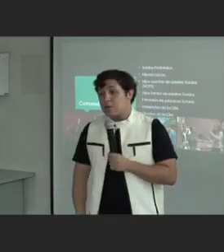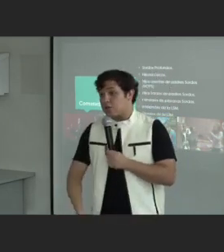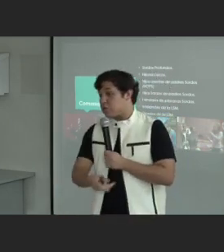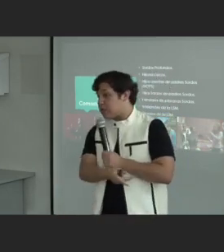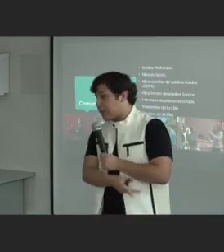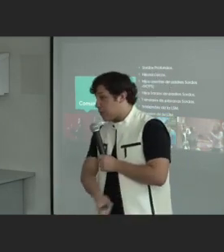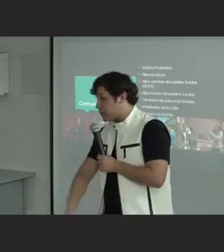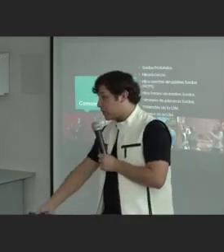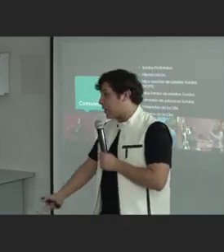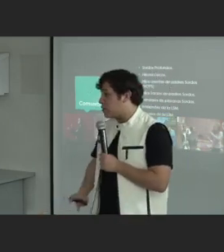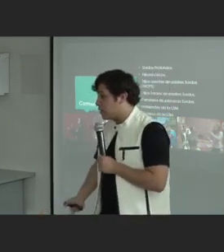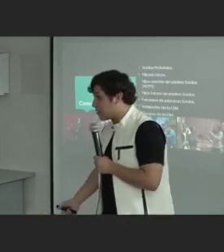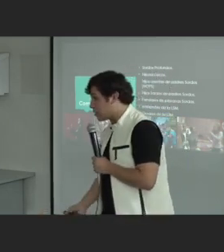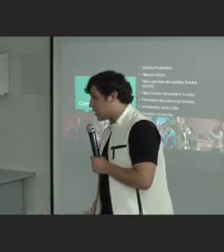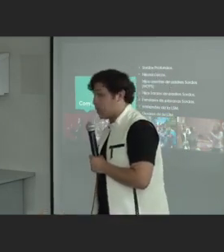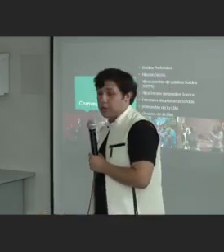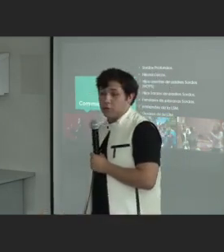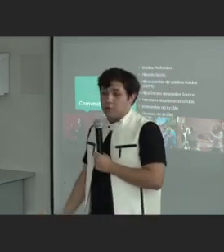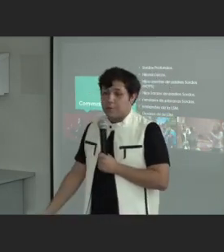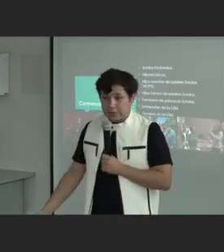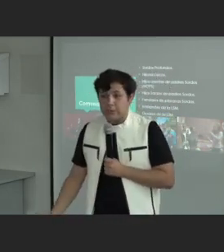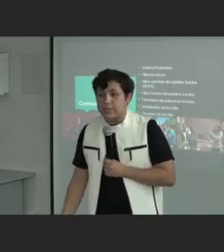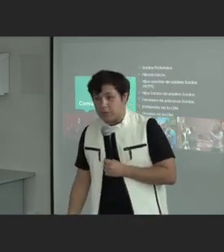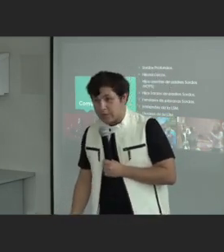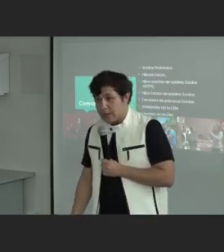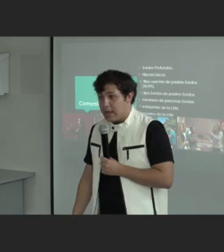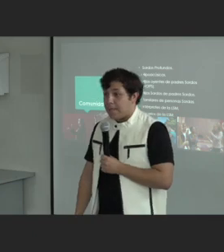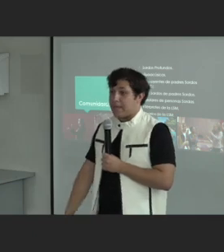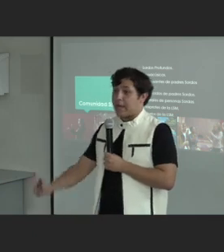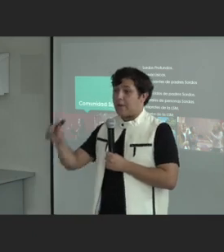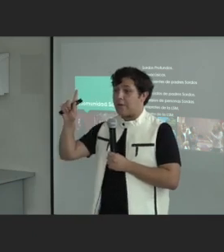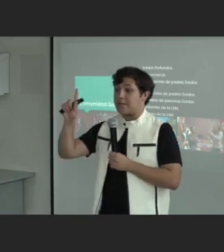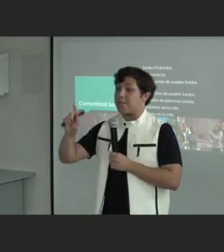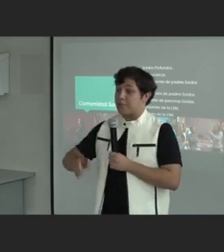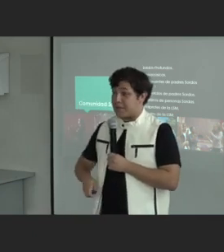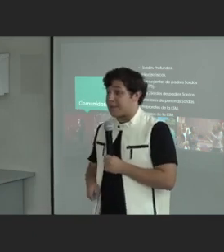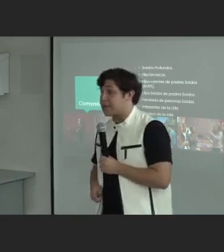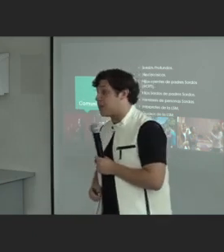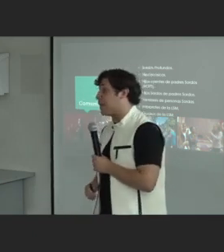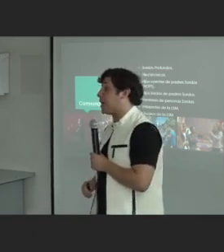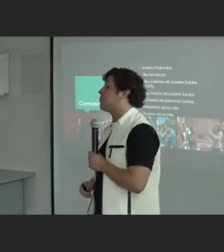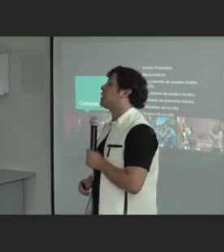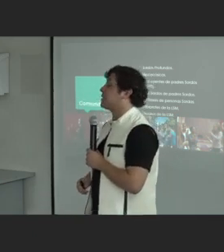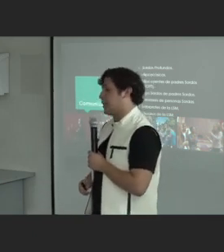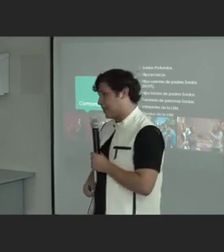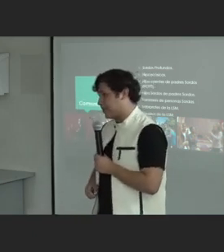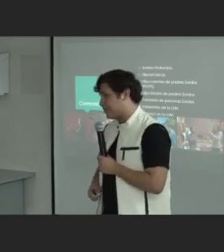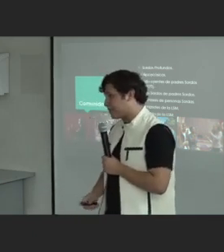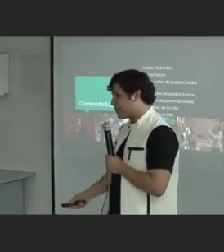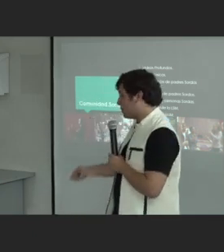todos aquellos que tengan un lazo sanguíneo con una persona sorda, pero es importante que sepa lengua de señas.